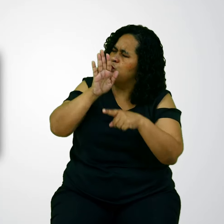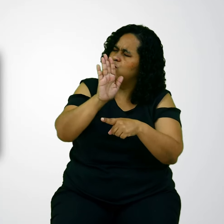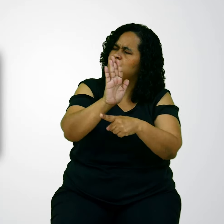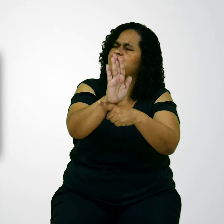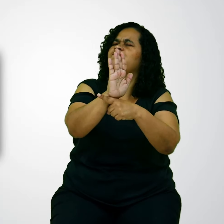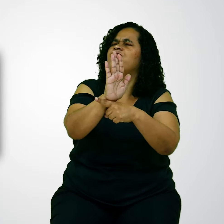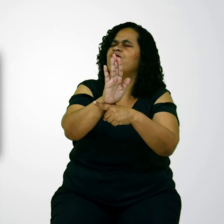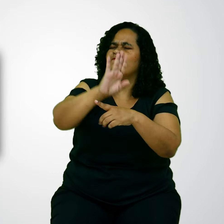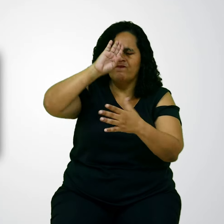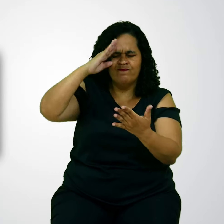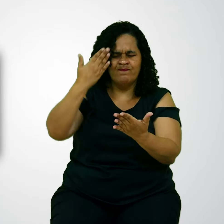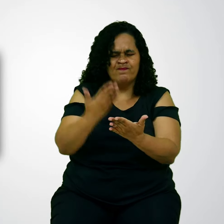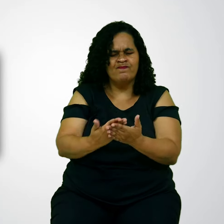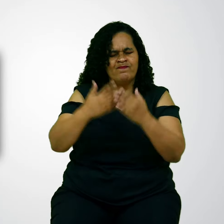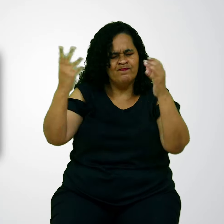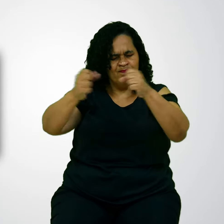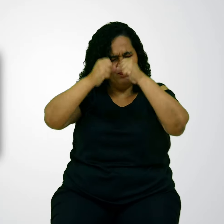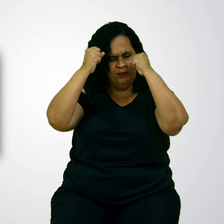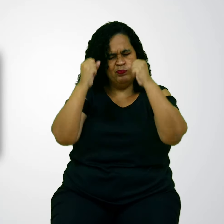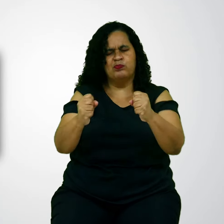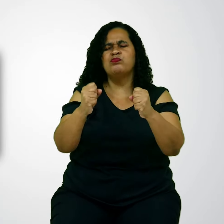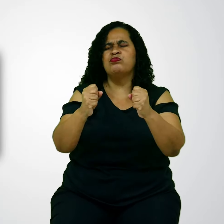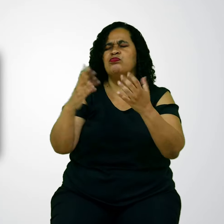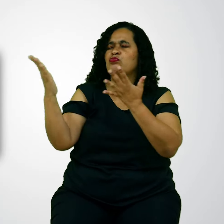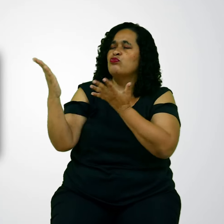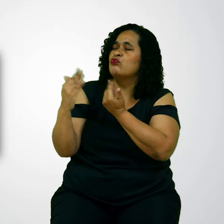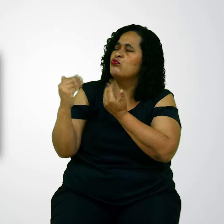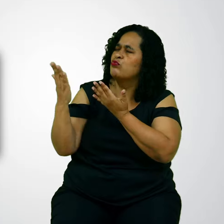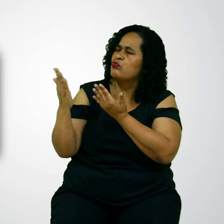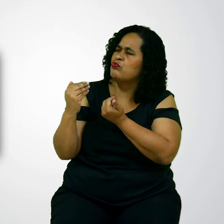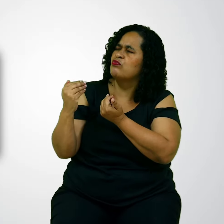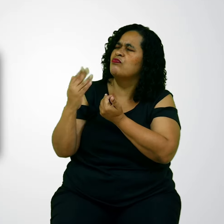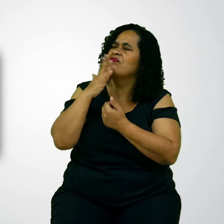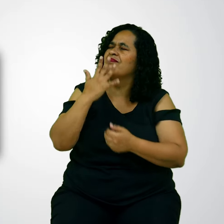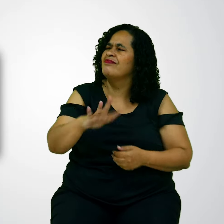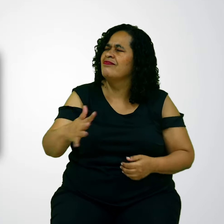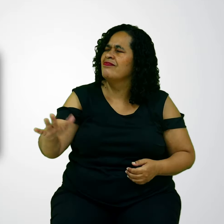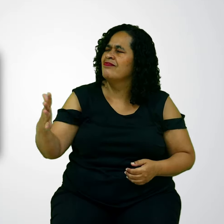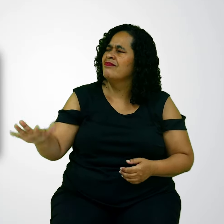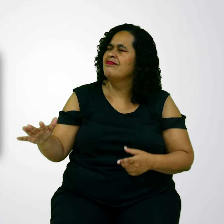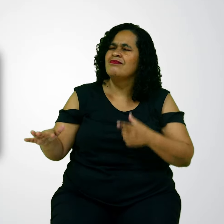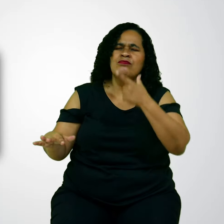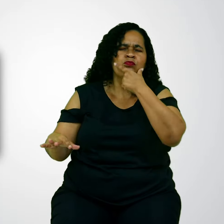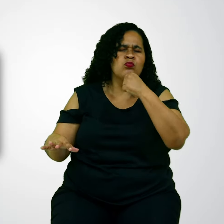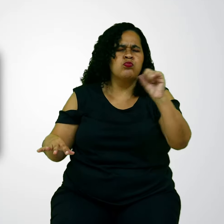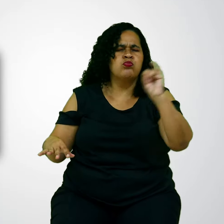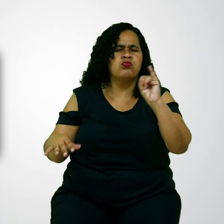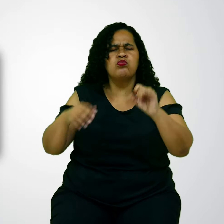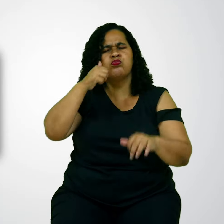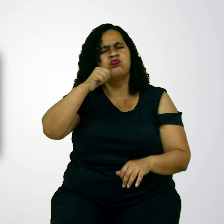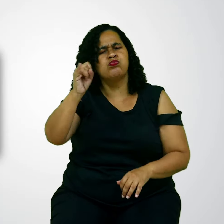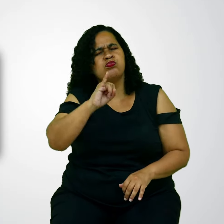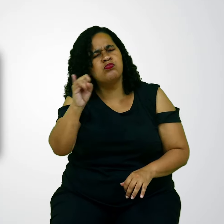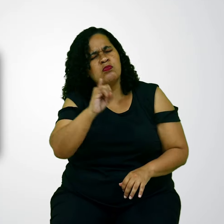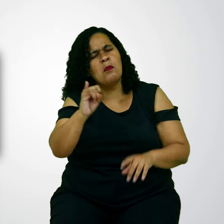potencial que são rapazes e moças, irmãos e irmãs do Ministério de Louvor,